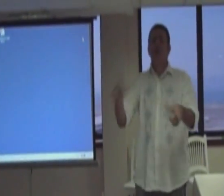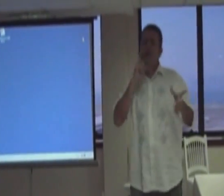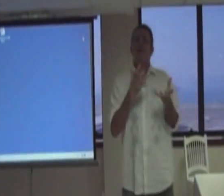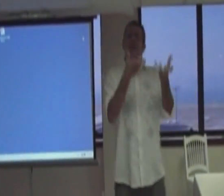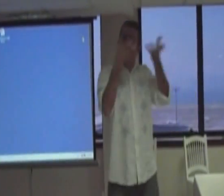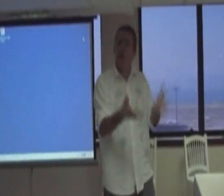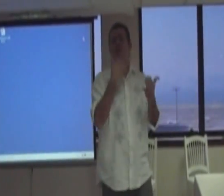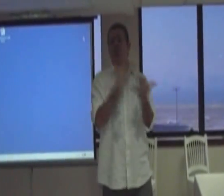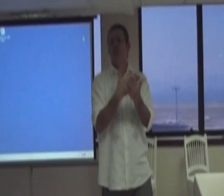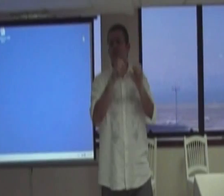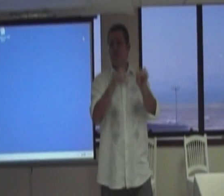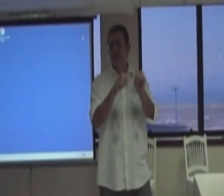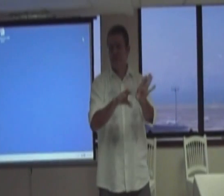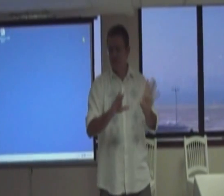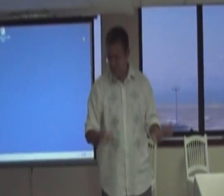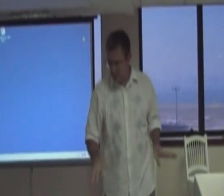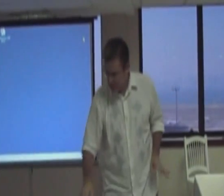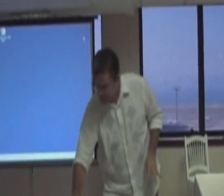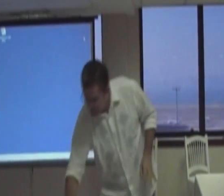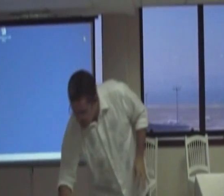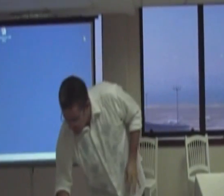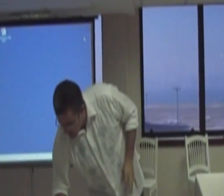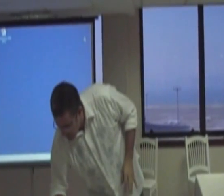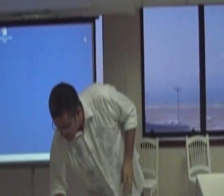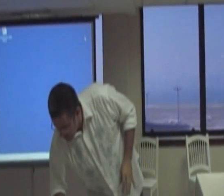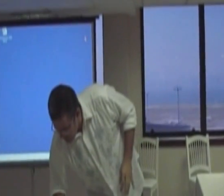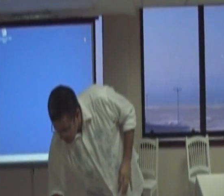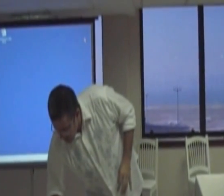essa fluência e sim se sentir de uma maneira mais prazerosa nesse momento educativo.